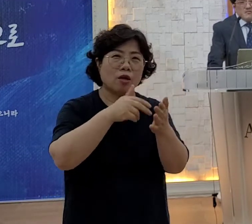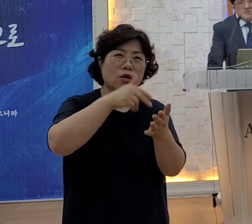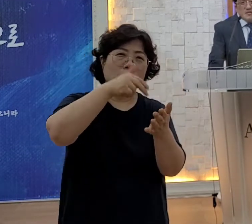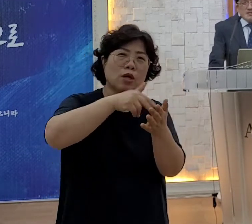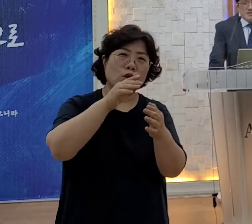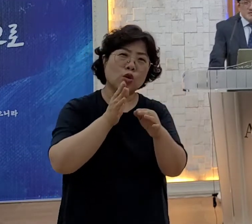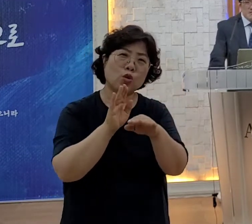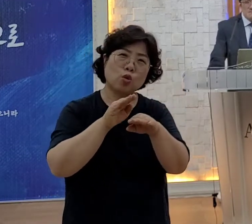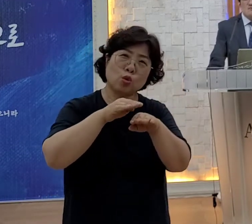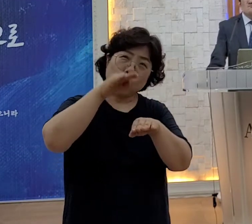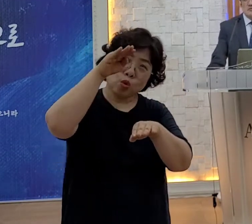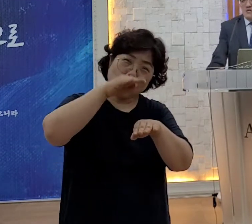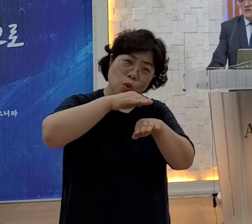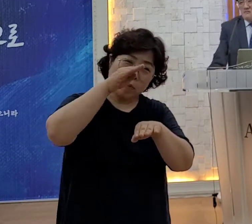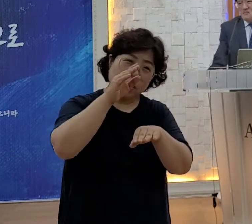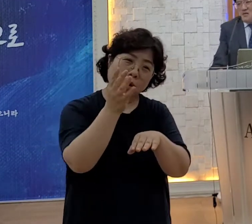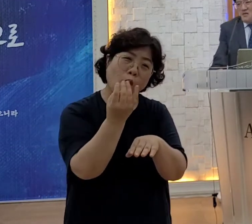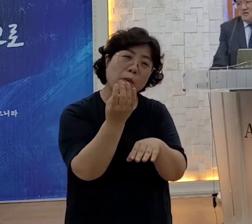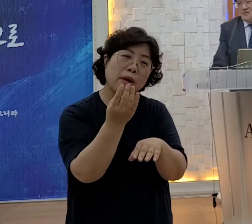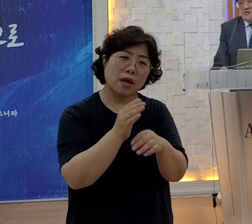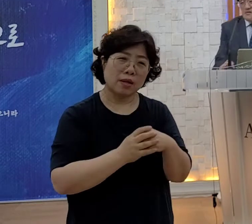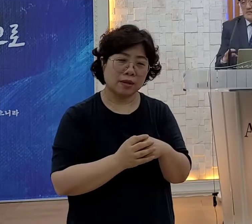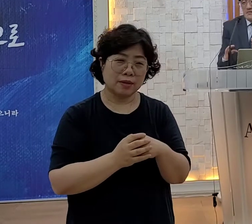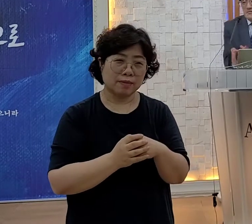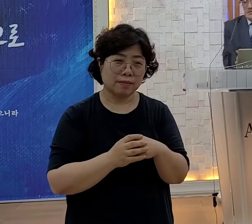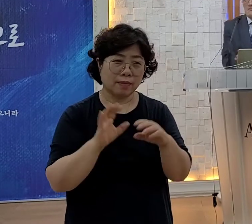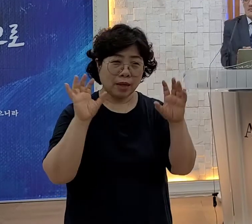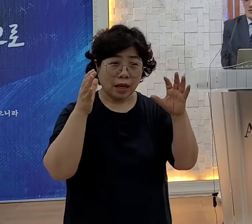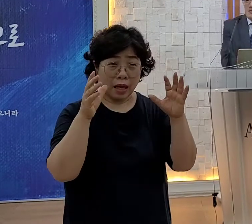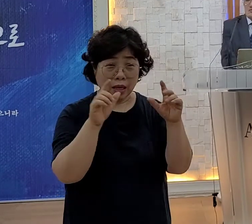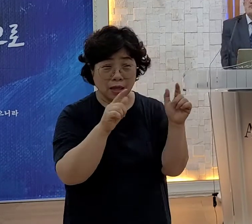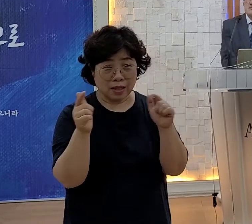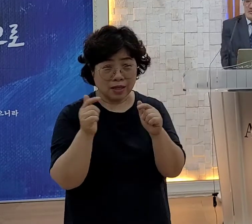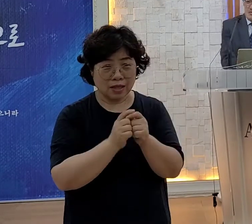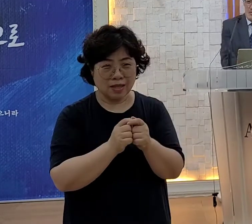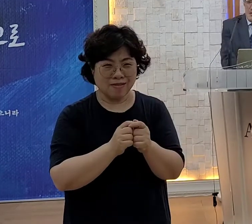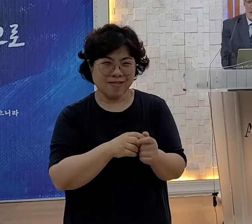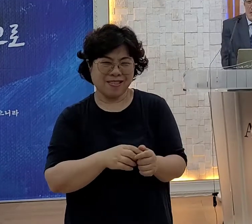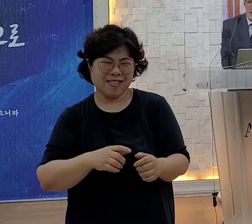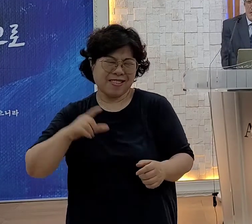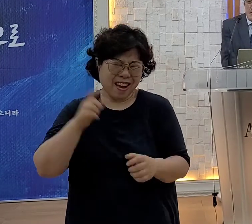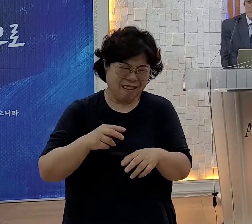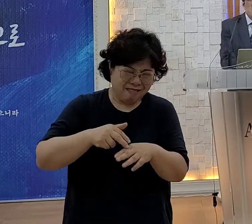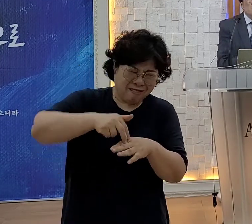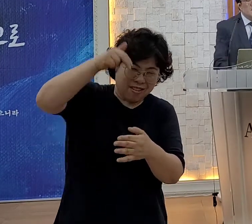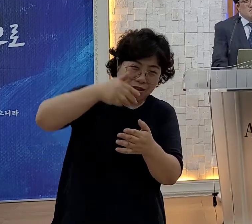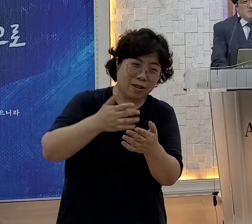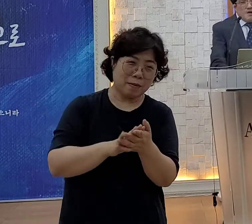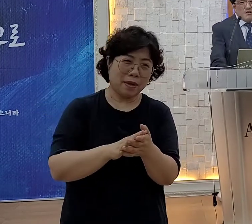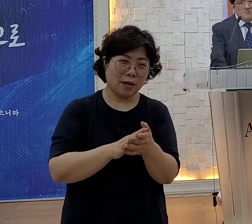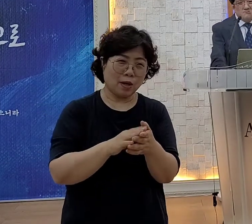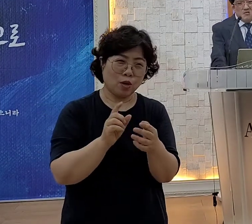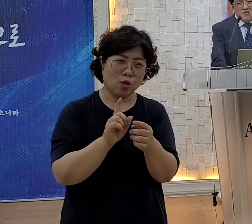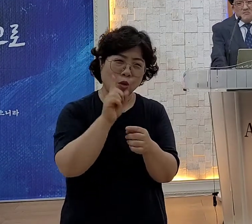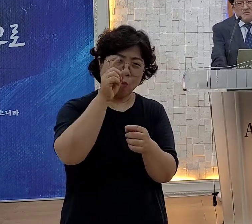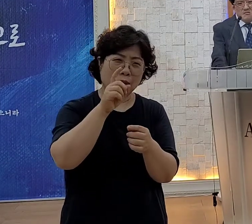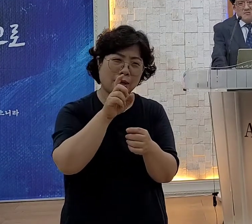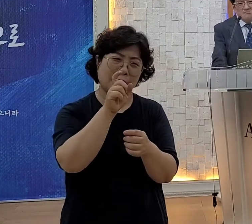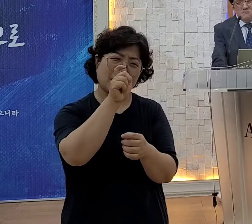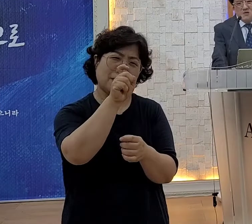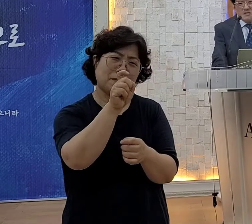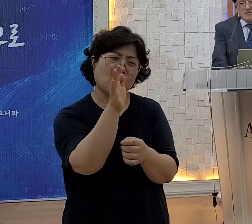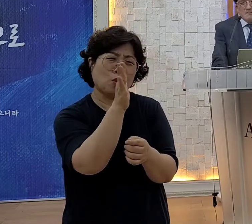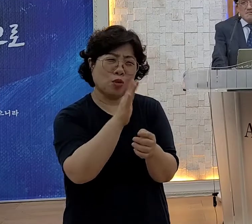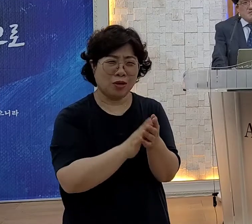애들이 팔짝팔짝 깡총깡총 뛰잖아요. 근데 그 뛰어봤자 10cm 애 때. 물론 이제 우리 다 큰 준혁이나